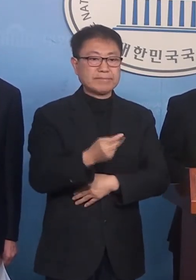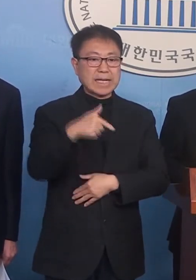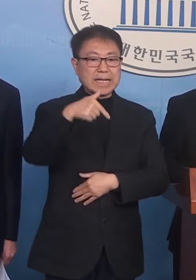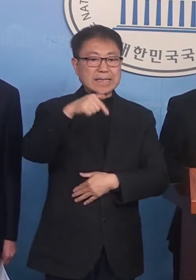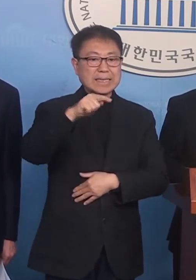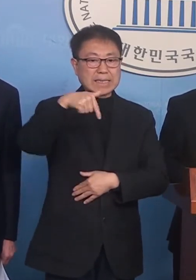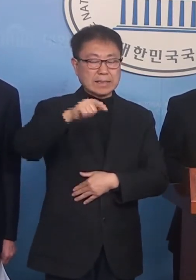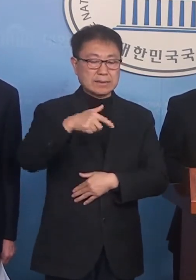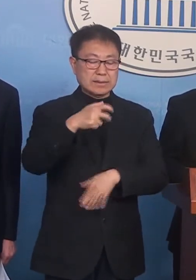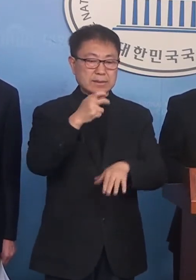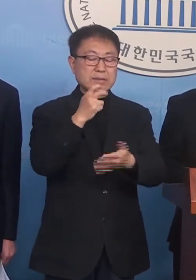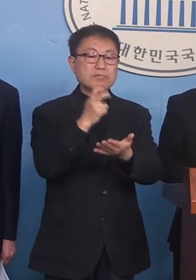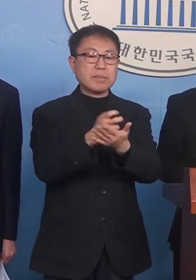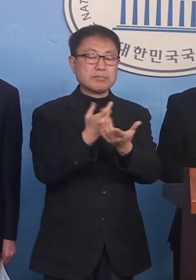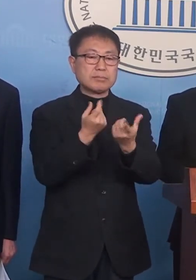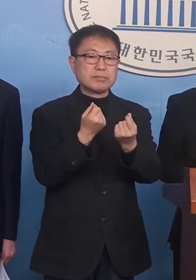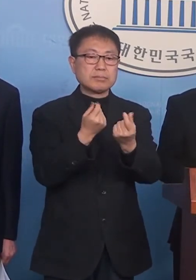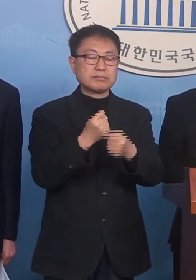기간제법입니다.